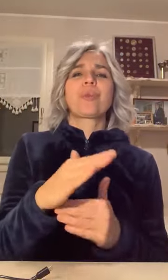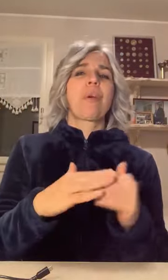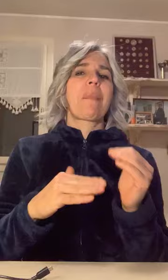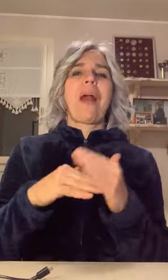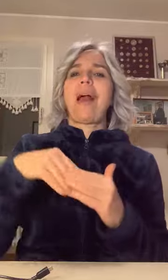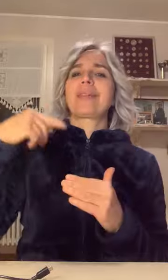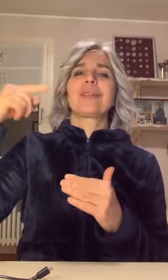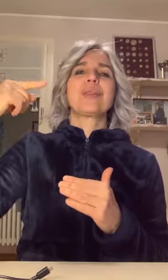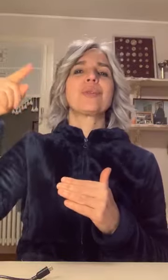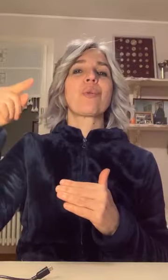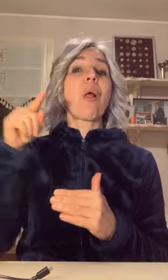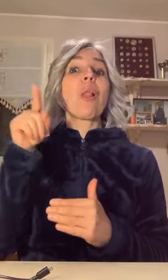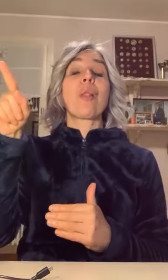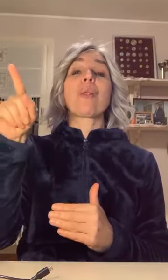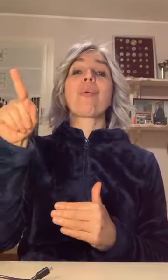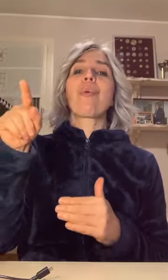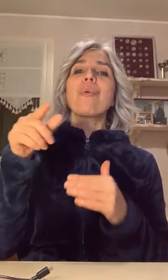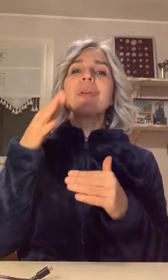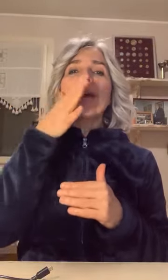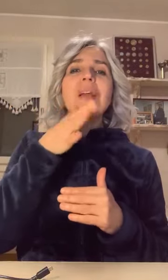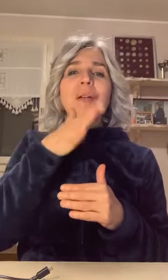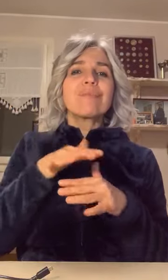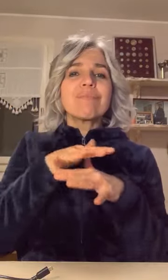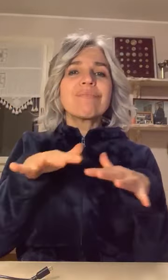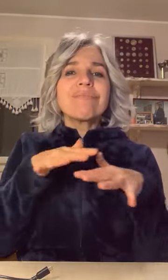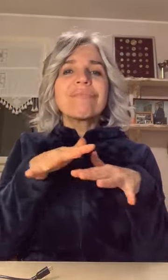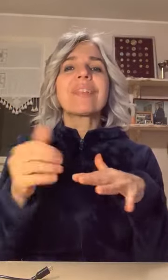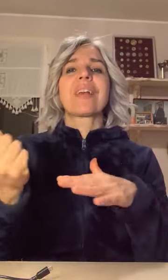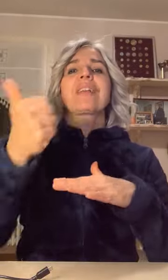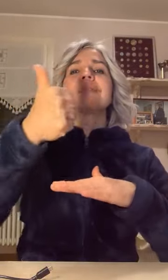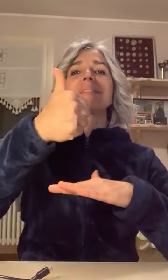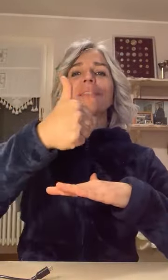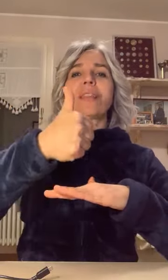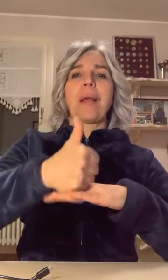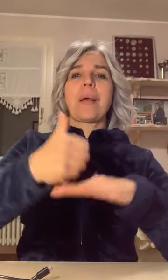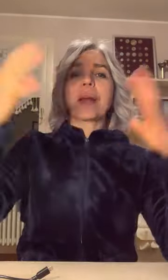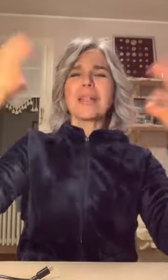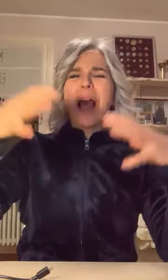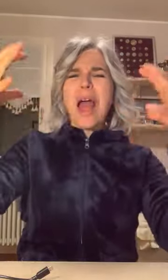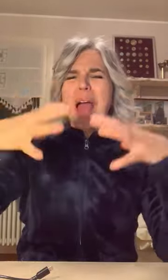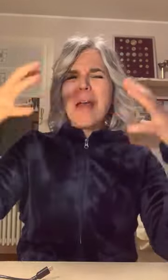del mare, della tempesta, di ogni cosa. Amen. Gloria a Dio.